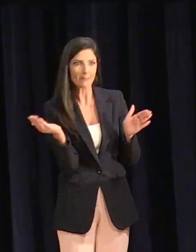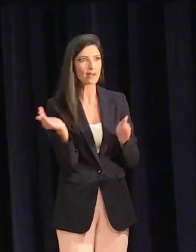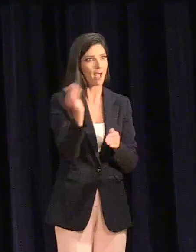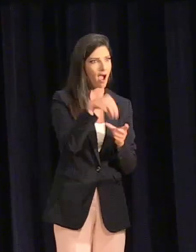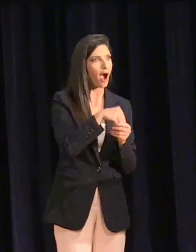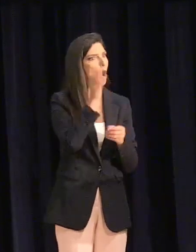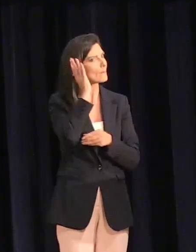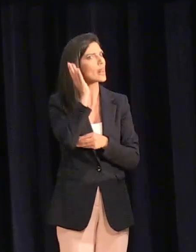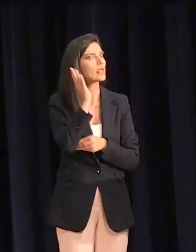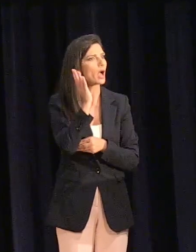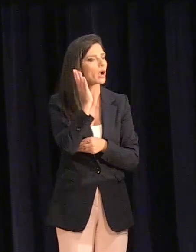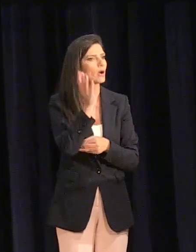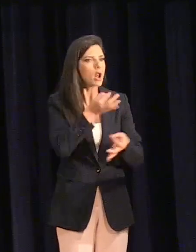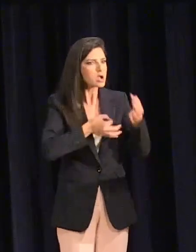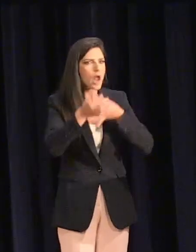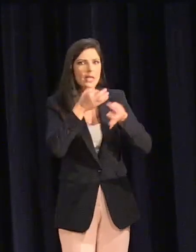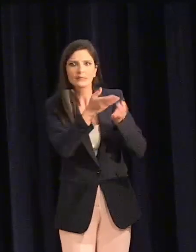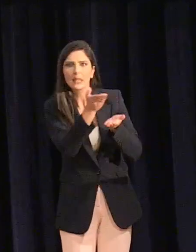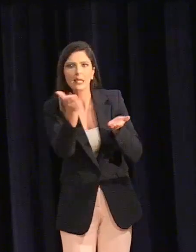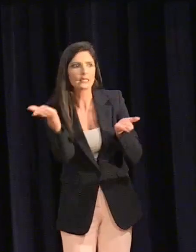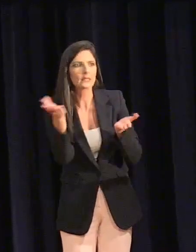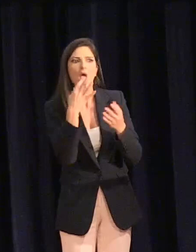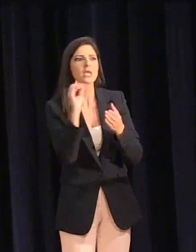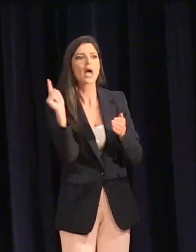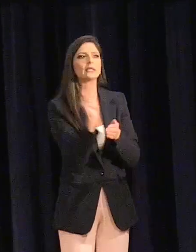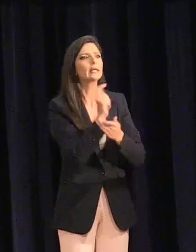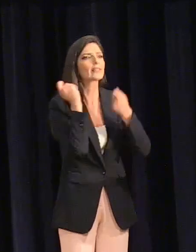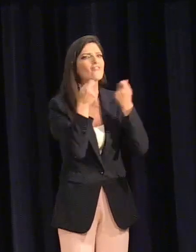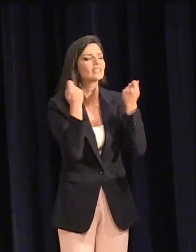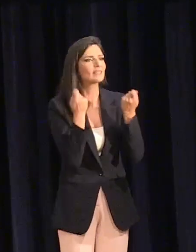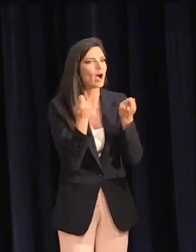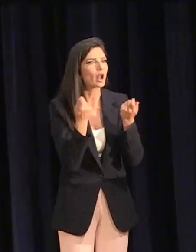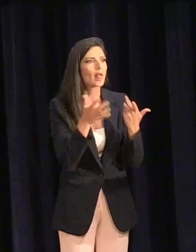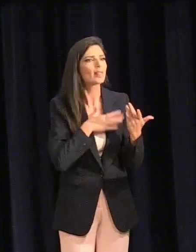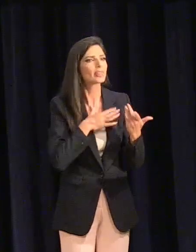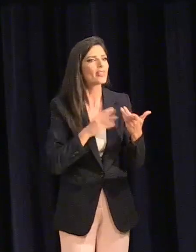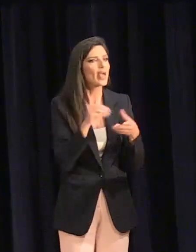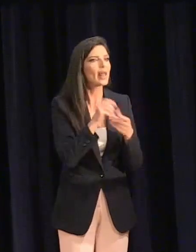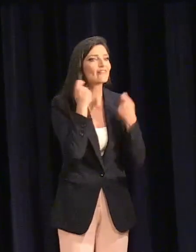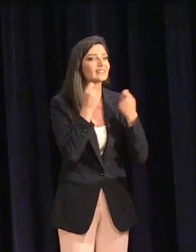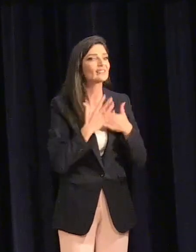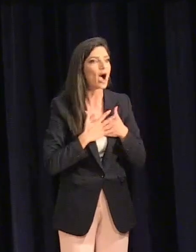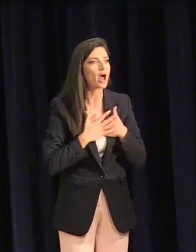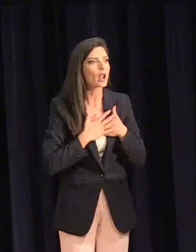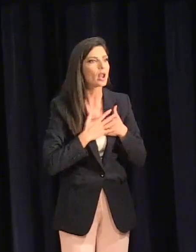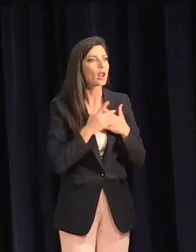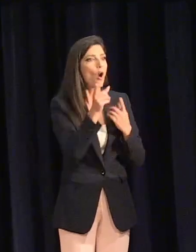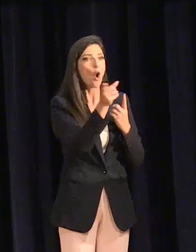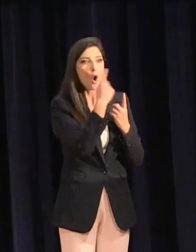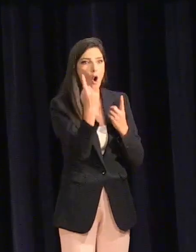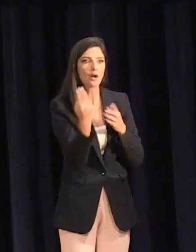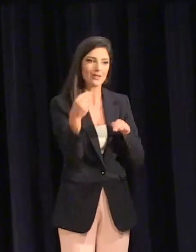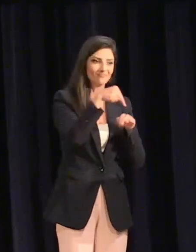να αναλύσουν τον λόγο και σκοπό της παρουσίας τους, τους οποίους ευχαριστούμε θερμά γιατί